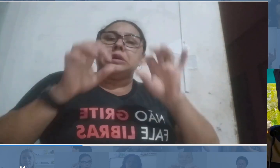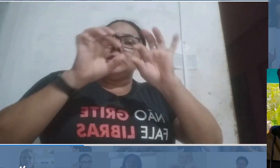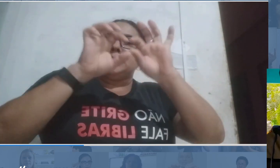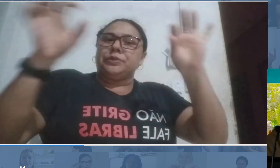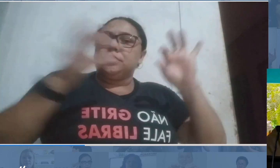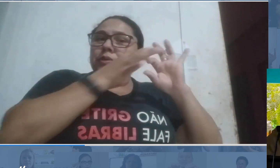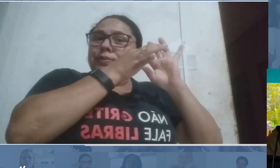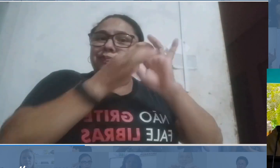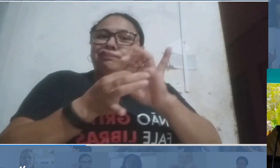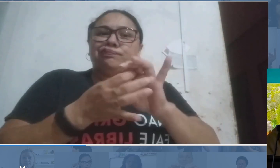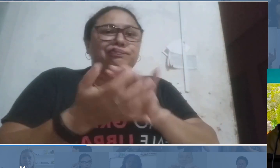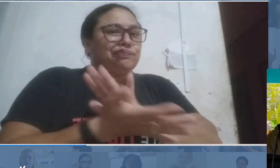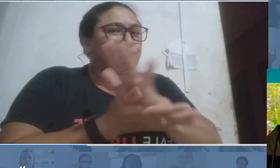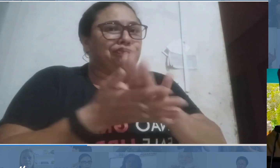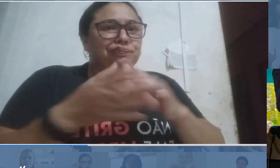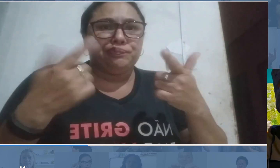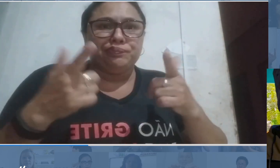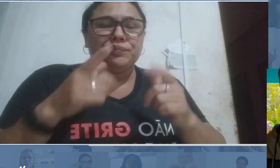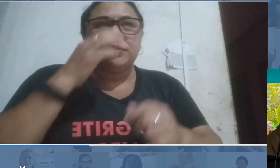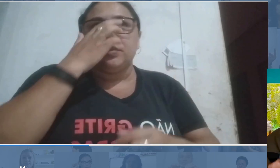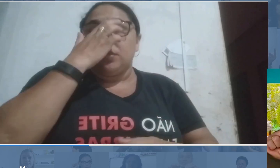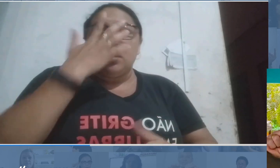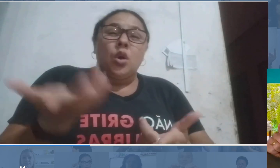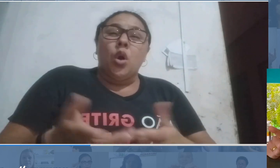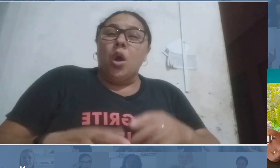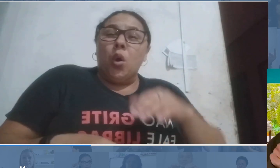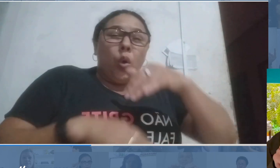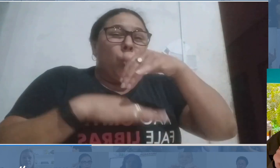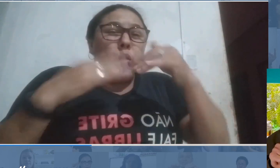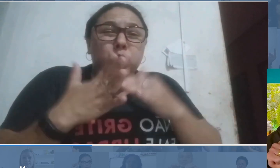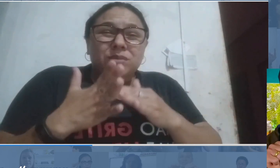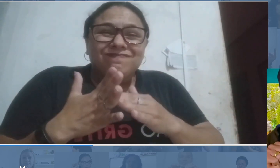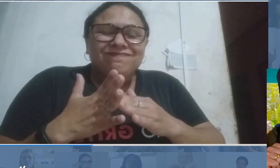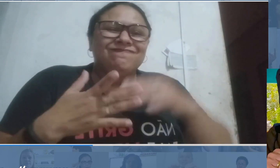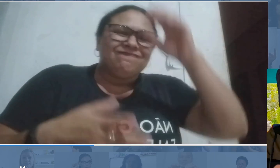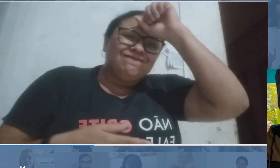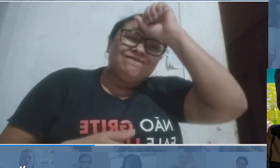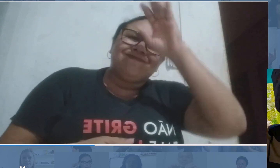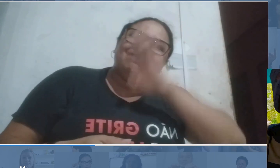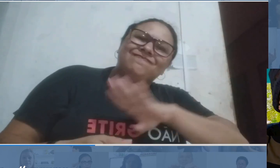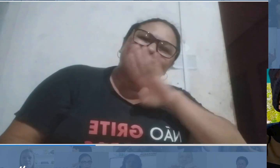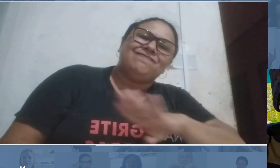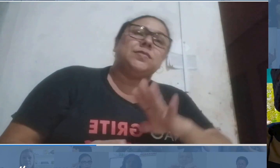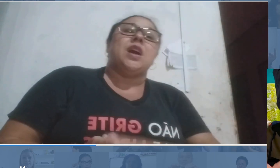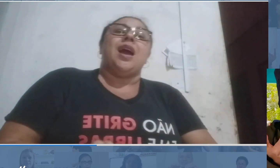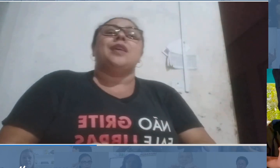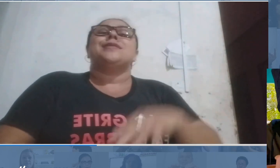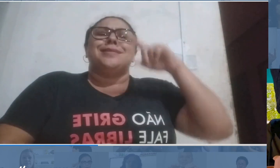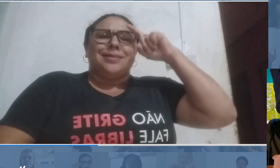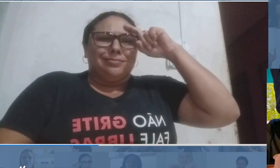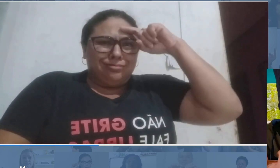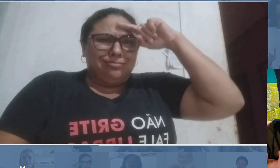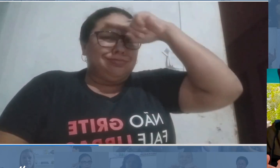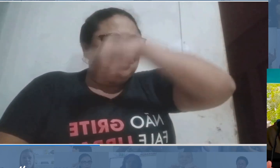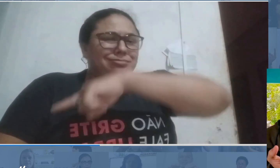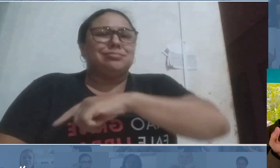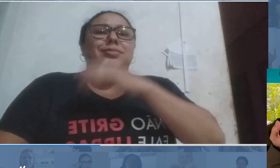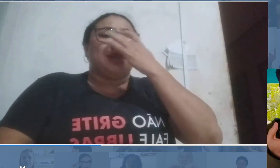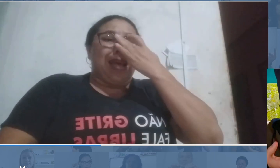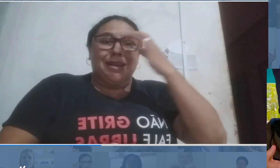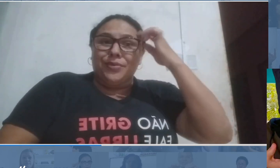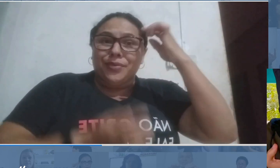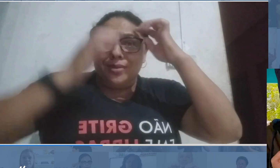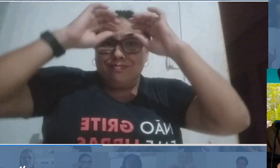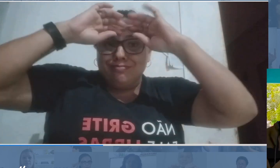que tinha um problema de cabeça. Mas por quê? Exatamente o que ela fala aqui. Ela estava tendo um aprendizado fragmentado,